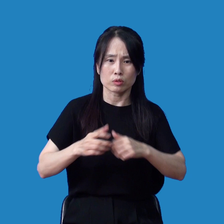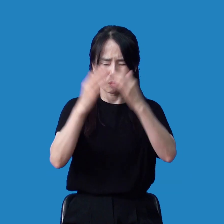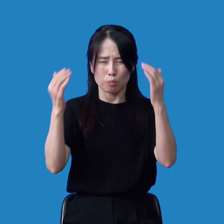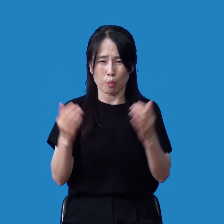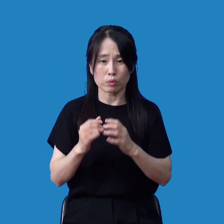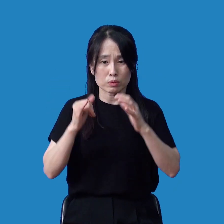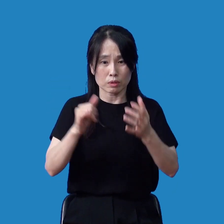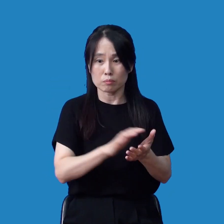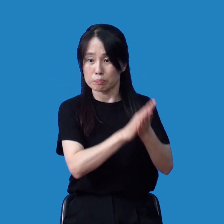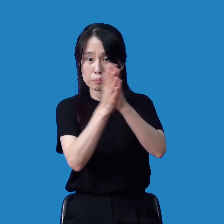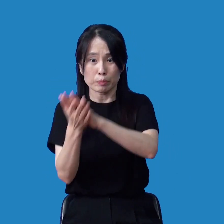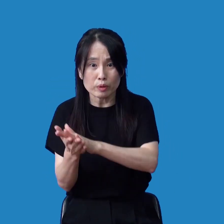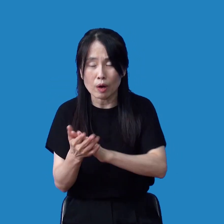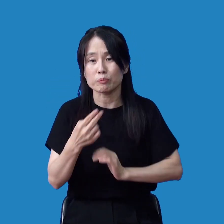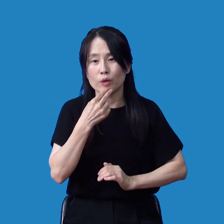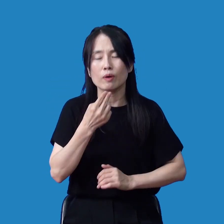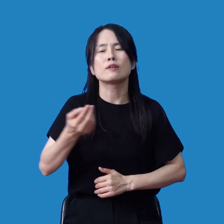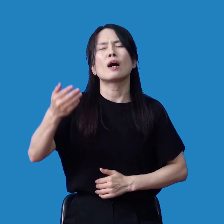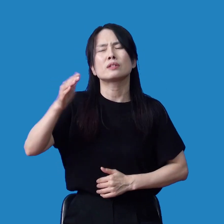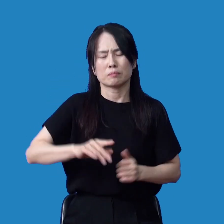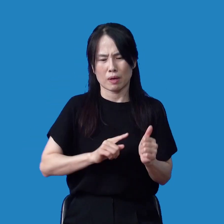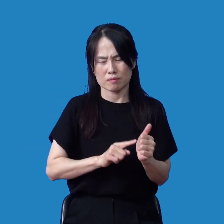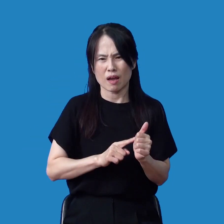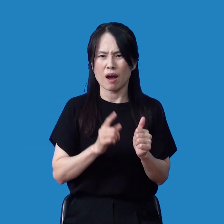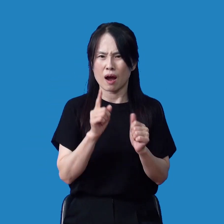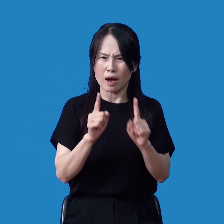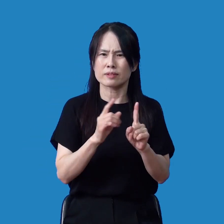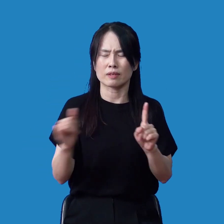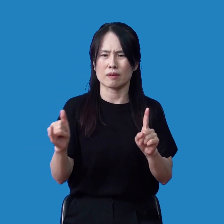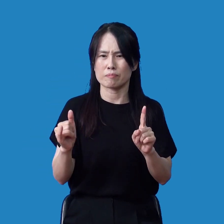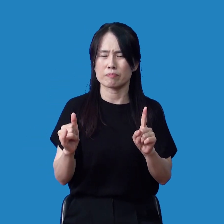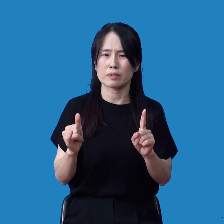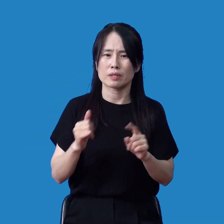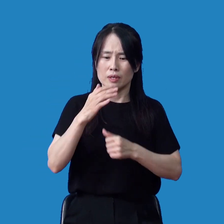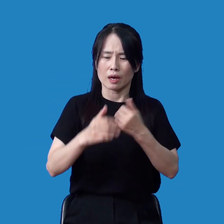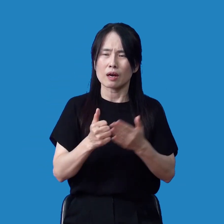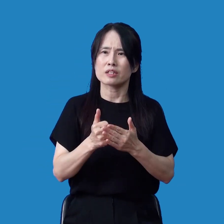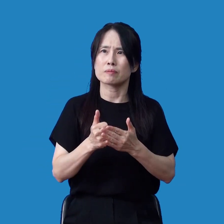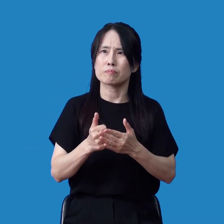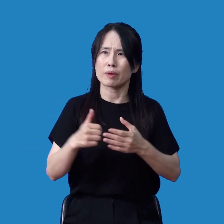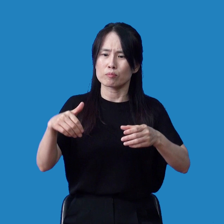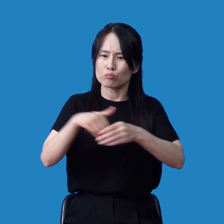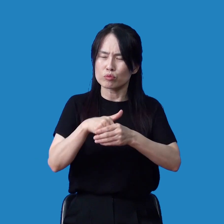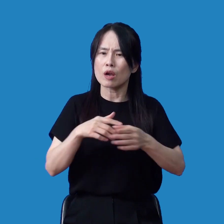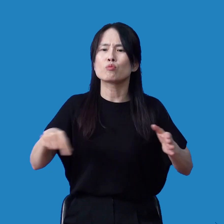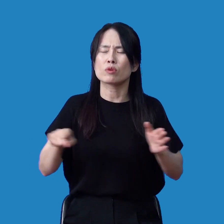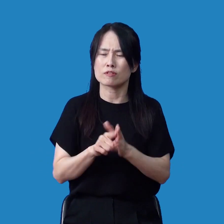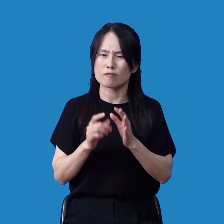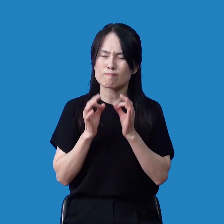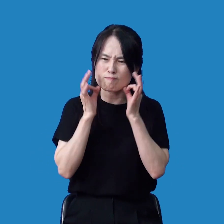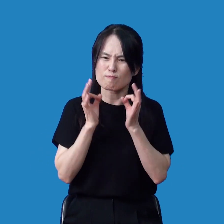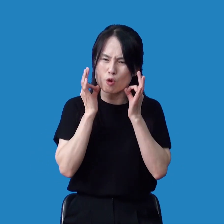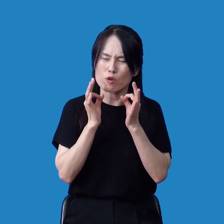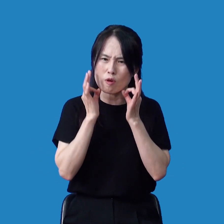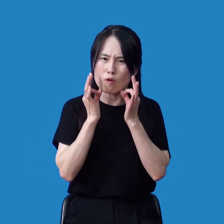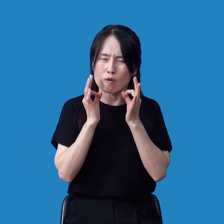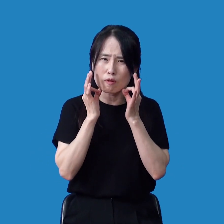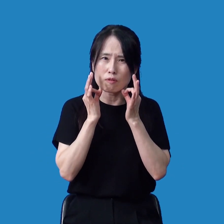건 아니겠죠. 그래도 몸부림을 치는 것입니다. 하나님 앞에서 그게 우리의 도리이기 때문에.